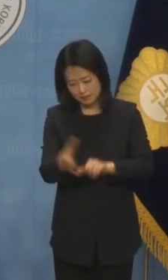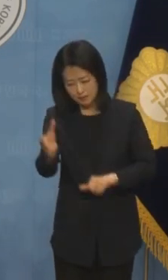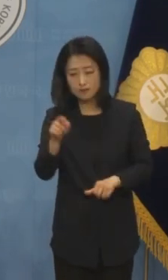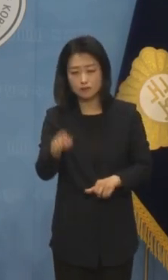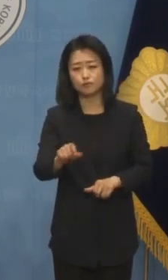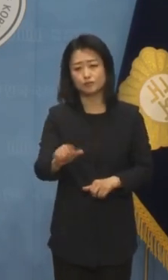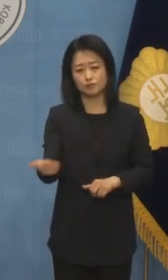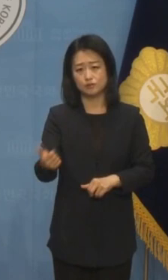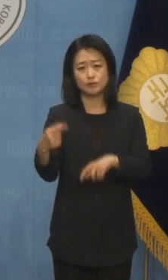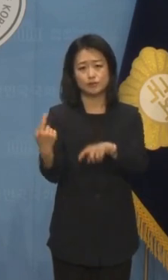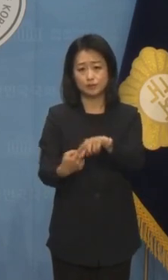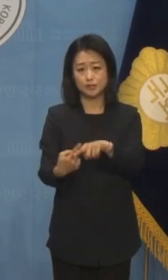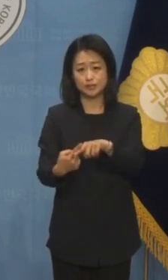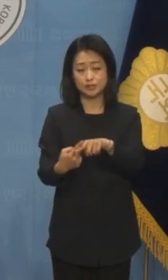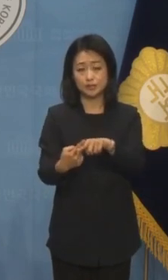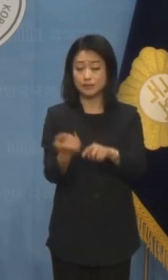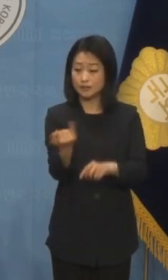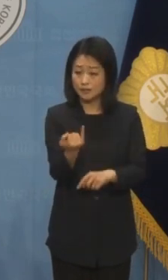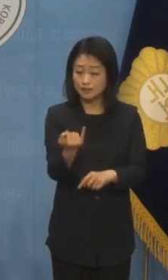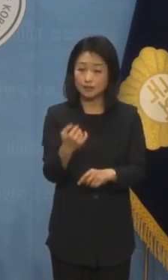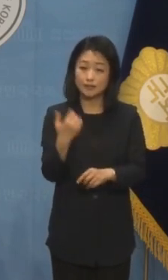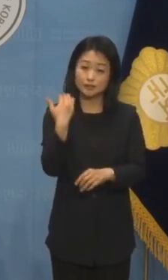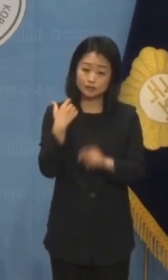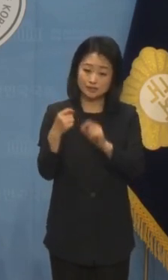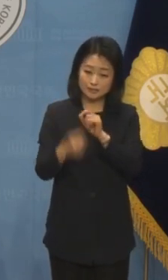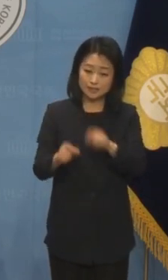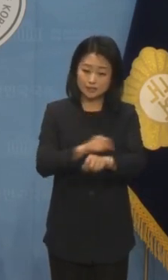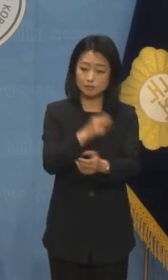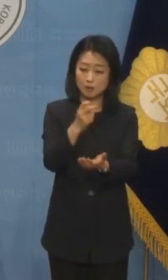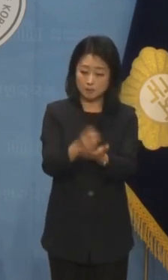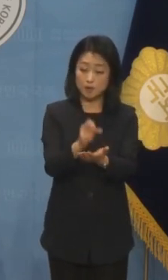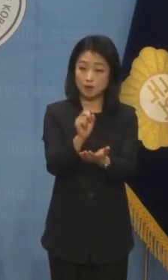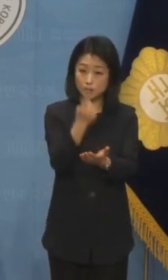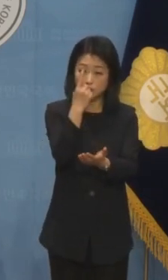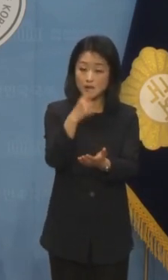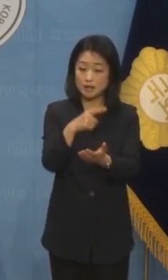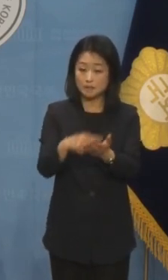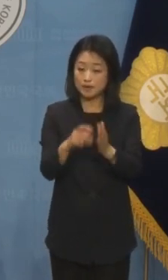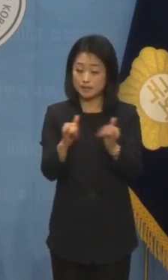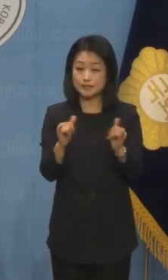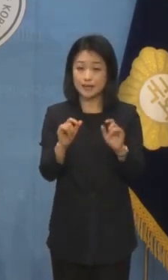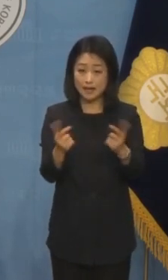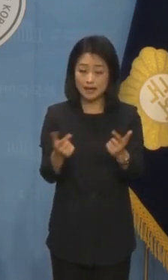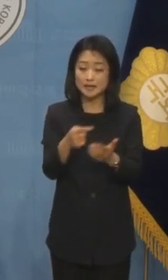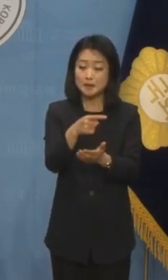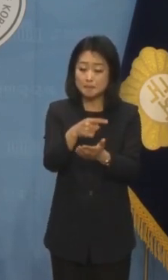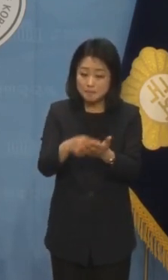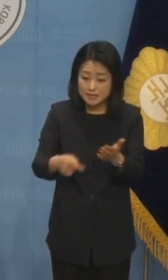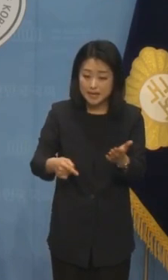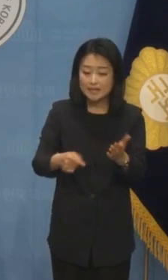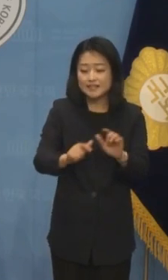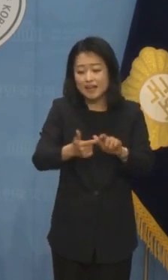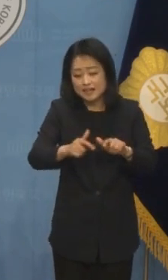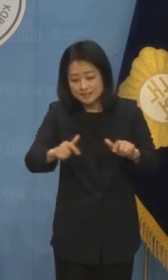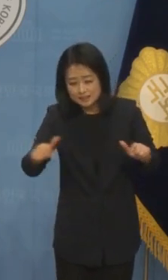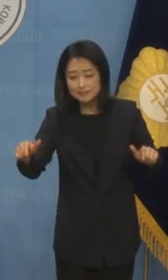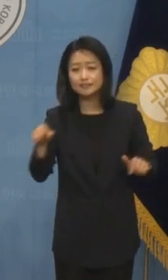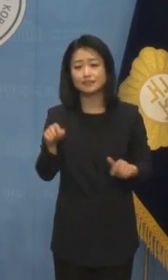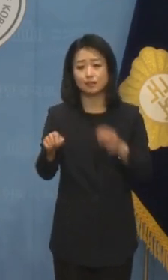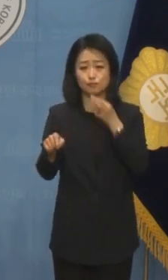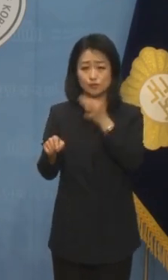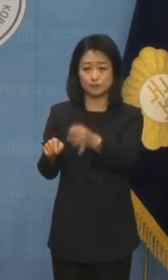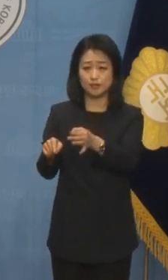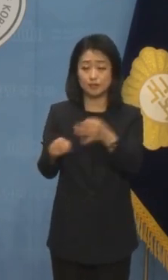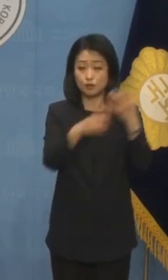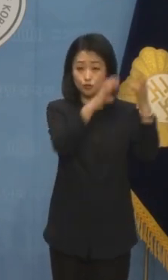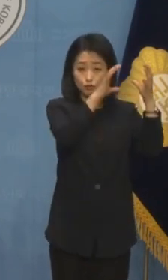있습니다. 돌아가신 피해자께서는 전세사기 특별법에 의해서 피해자가 아닌 피해자 등으로 분류되었습니다.